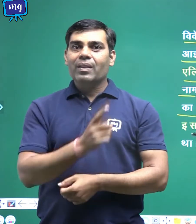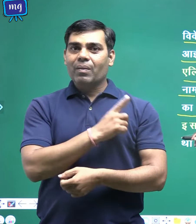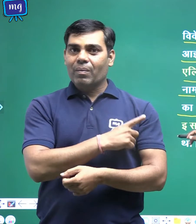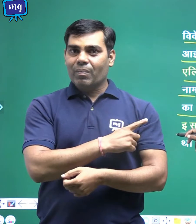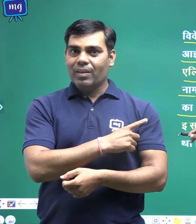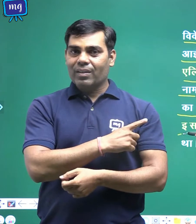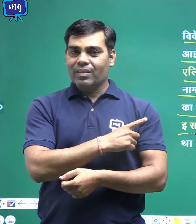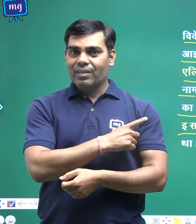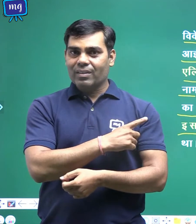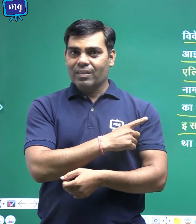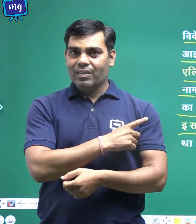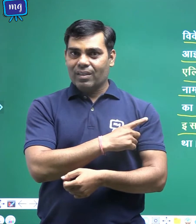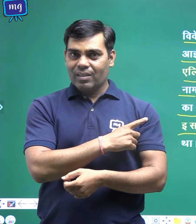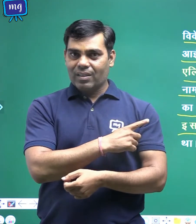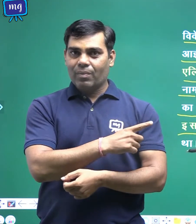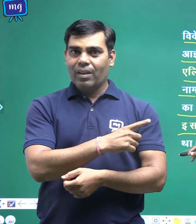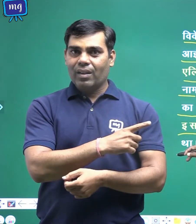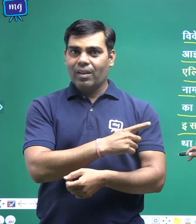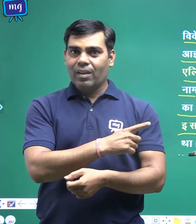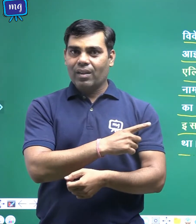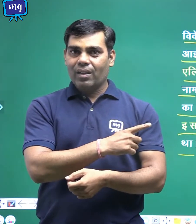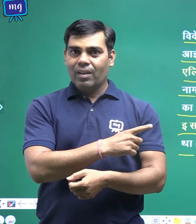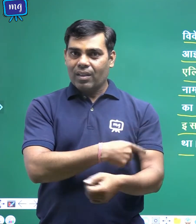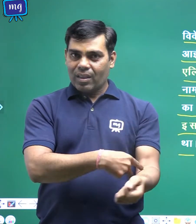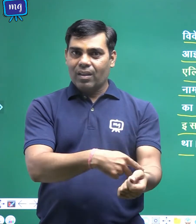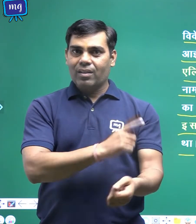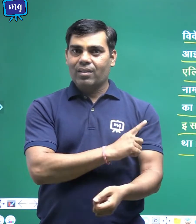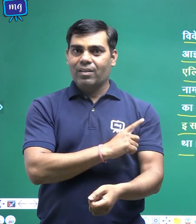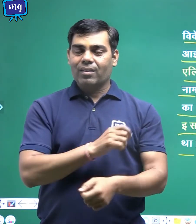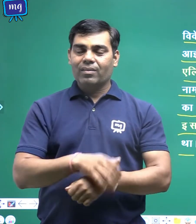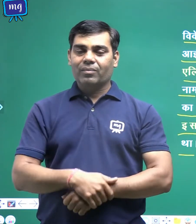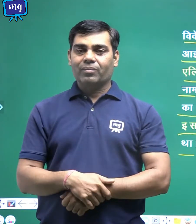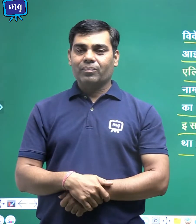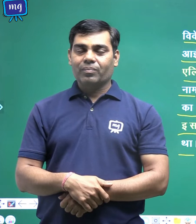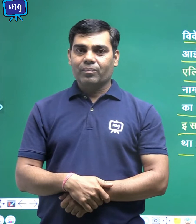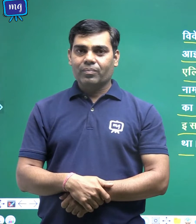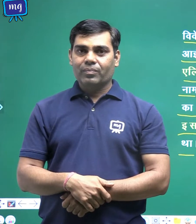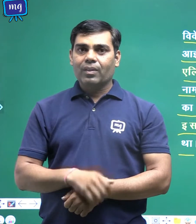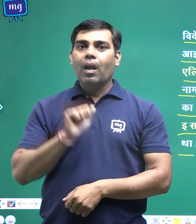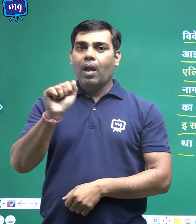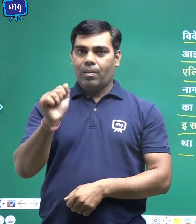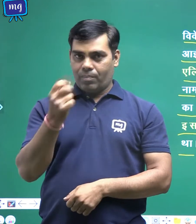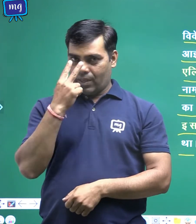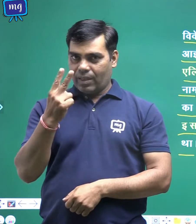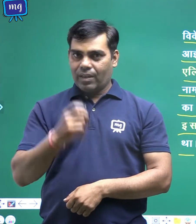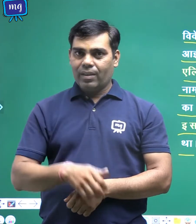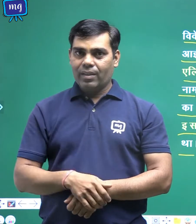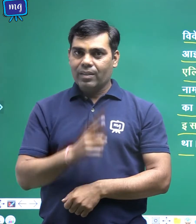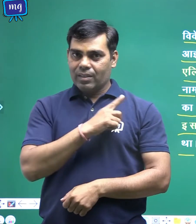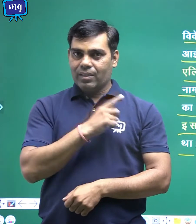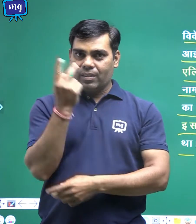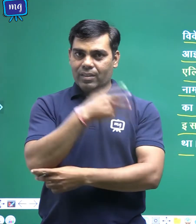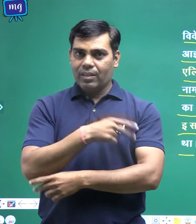मेरी इसाबेला था। आप देख रहे हैं चित्र